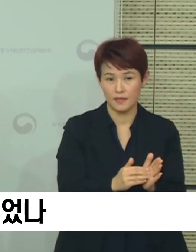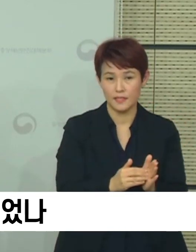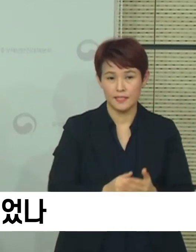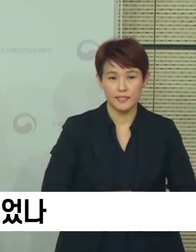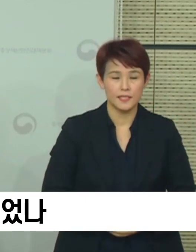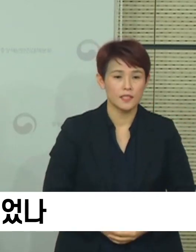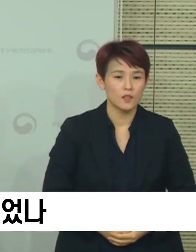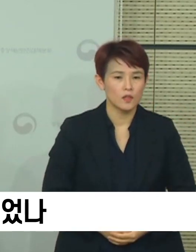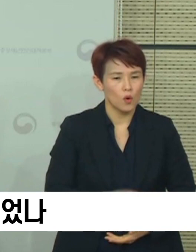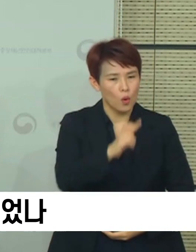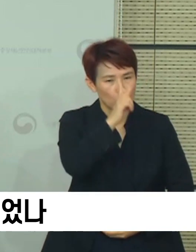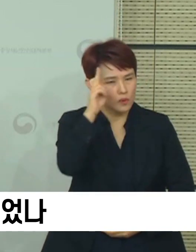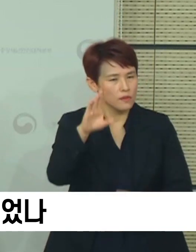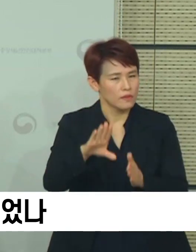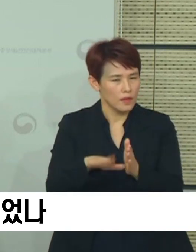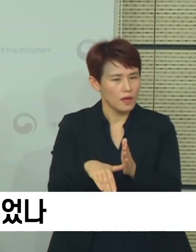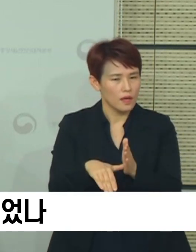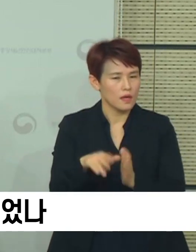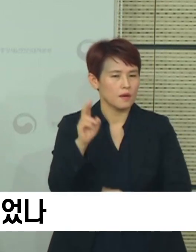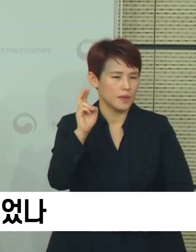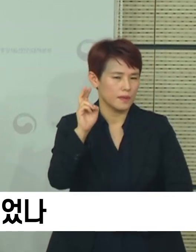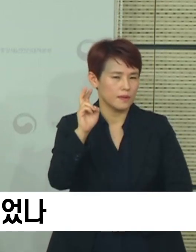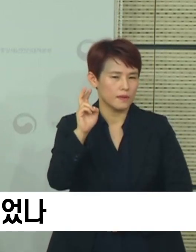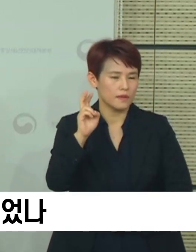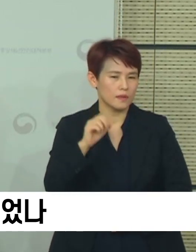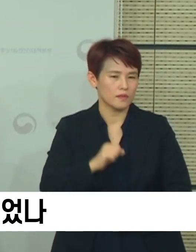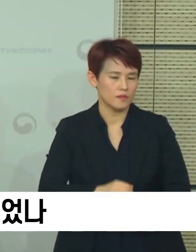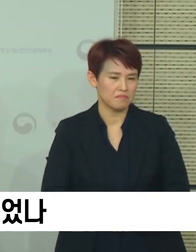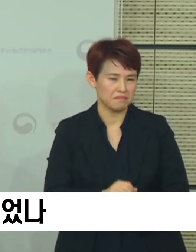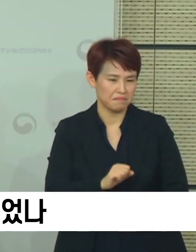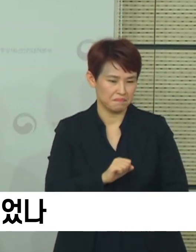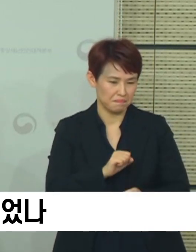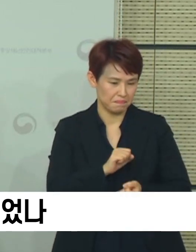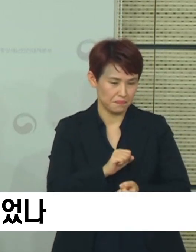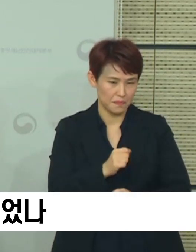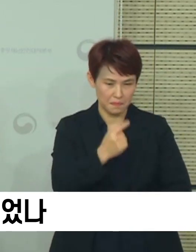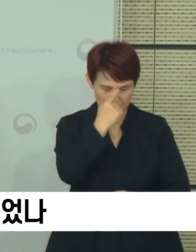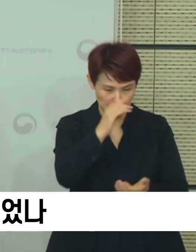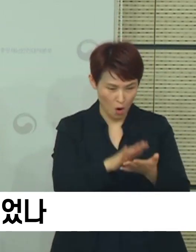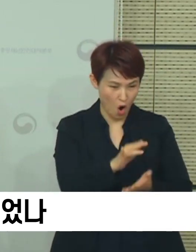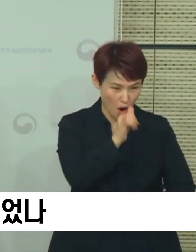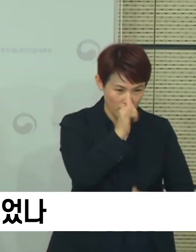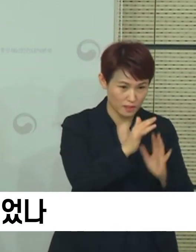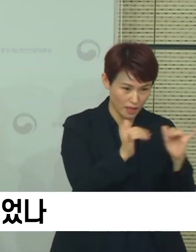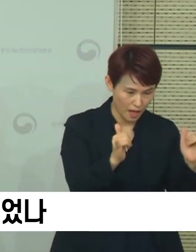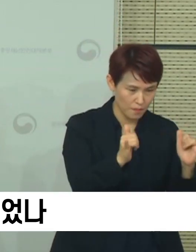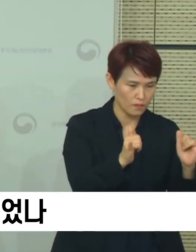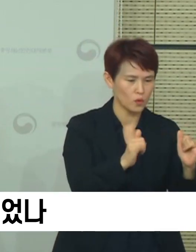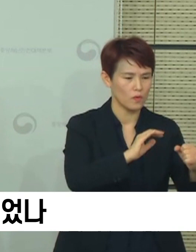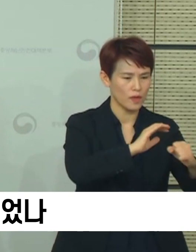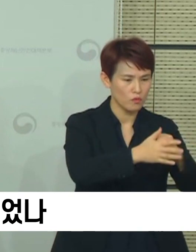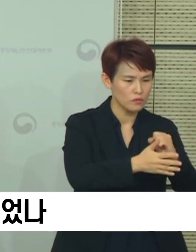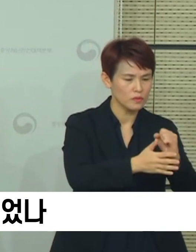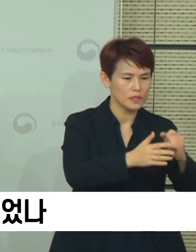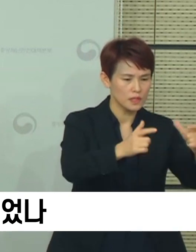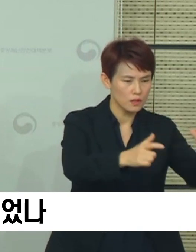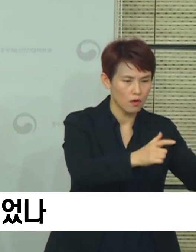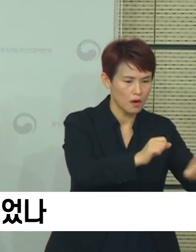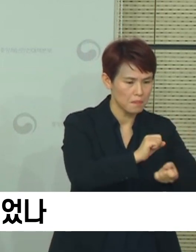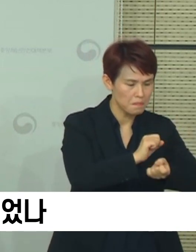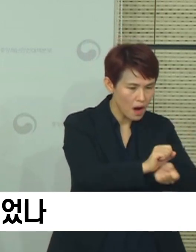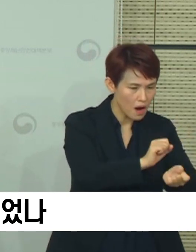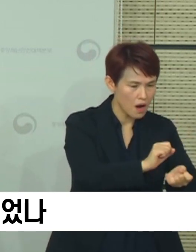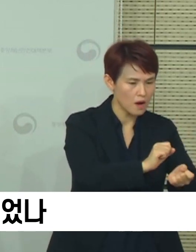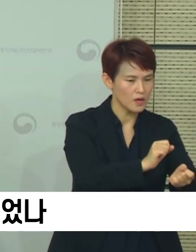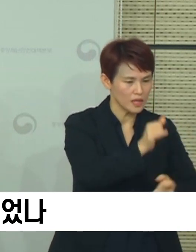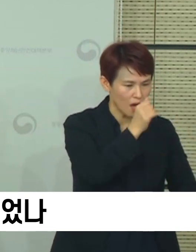드렸는데 오후에도 아마 그 유증상자를 포함한 대구 지역에서의 검사 물량이 최근